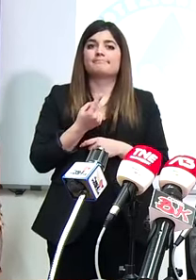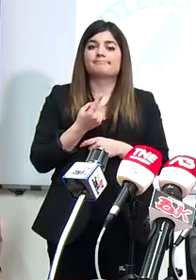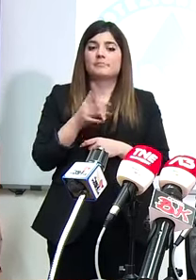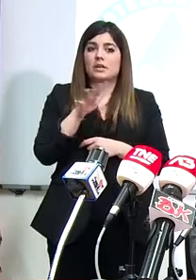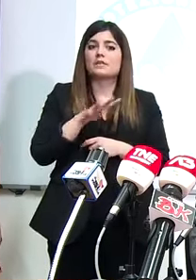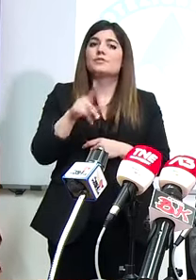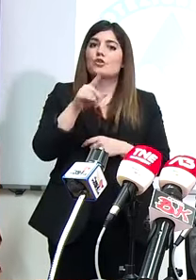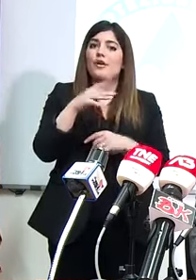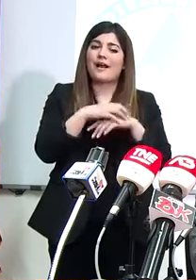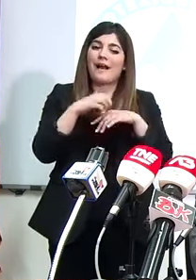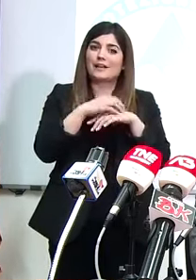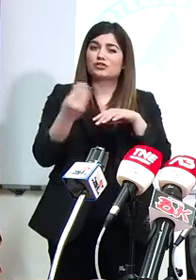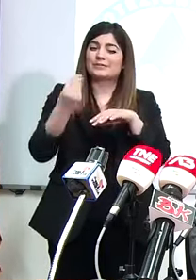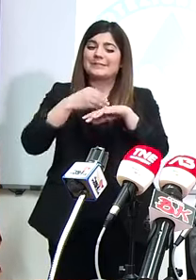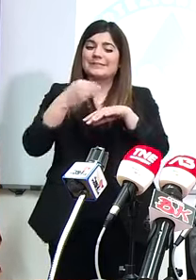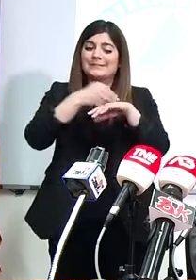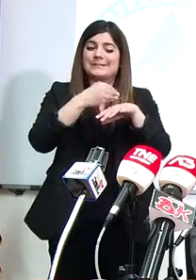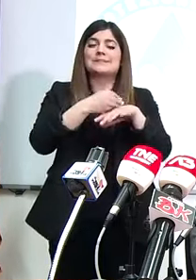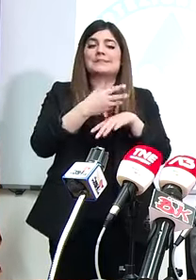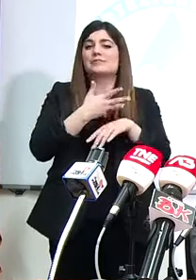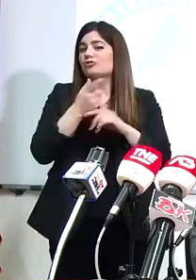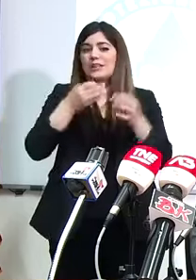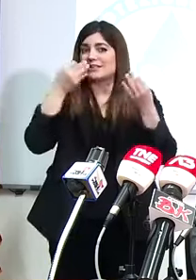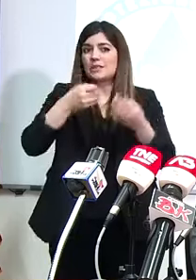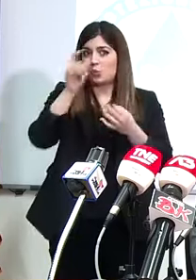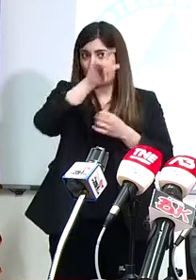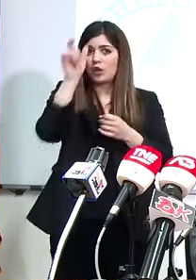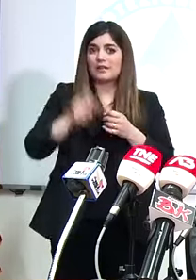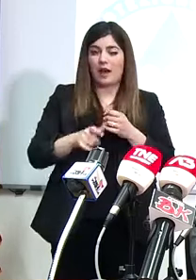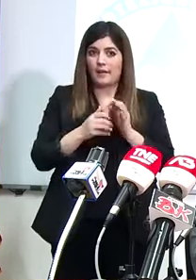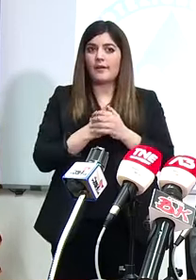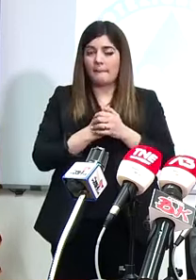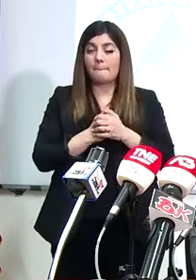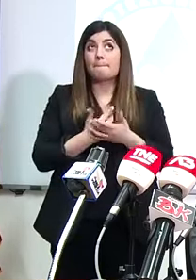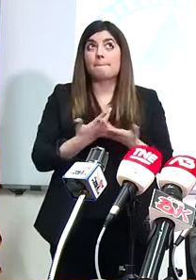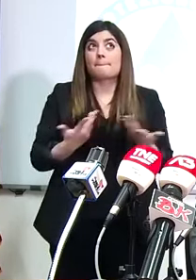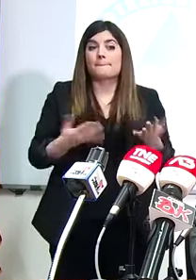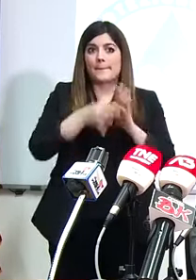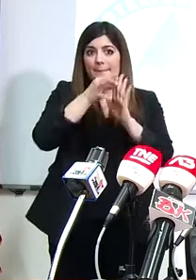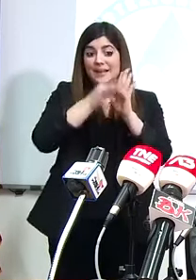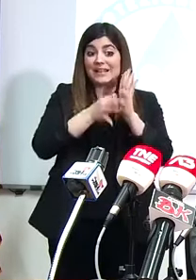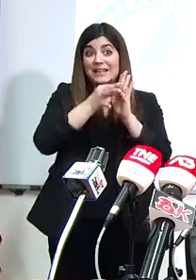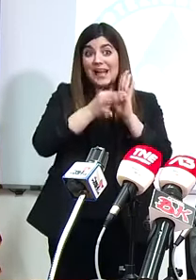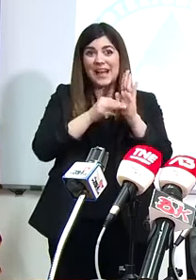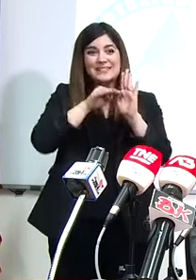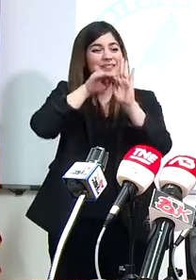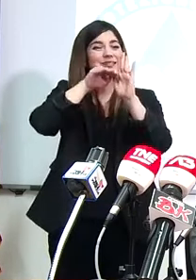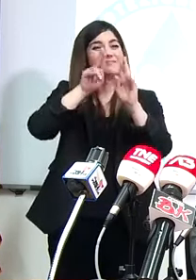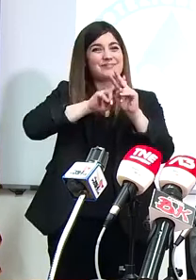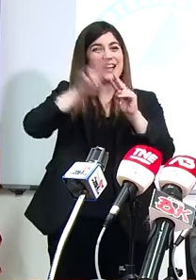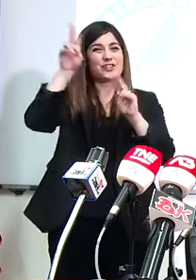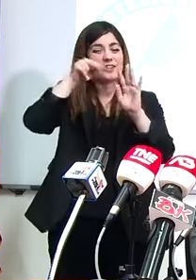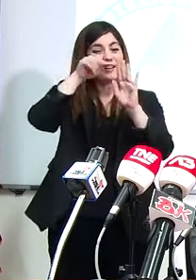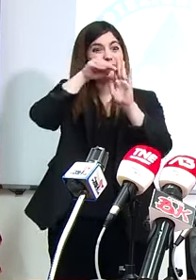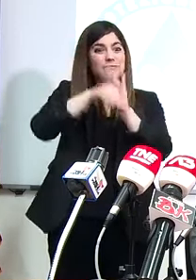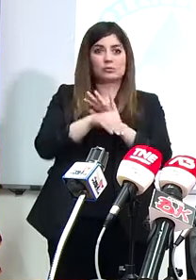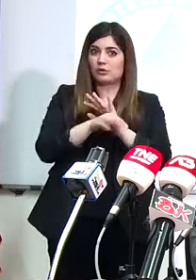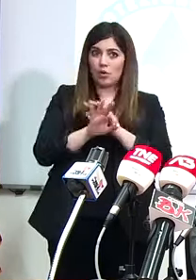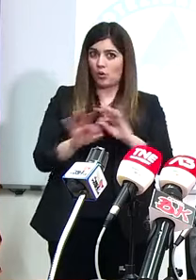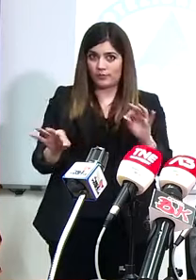in più i dati non sono sicuramente in calo a livello nazionale questo è poco ma